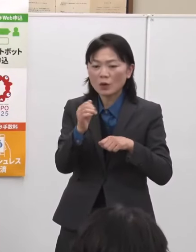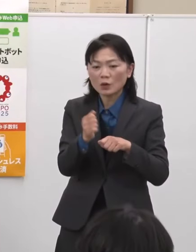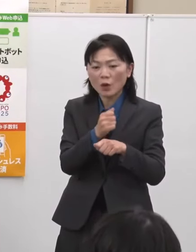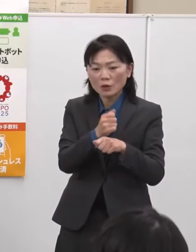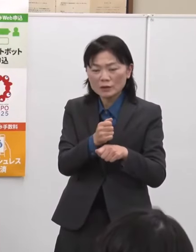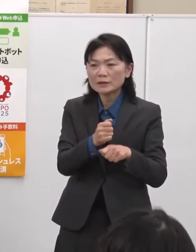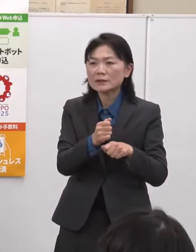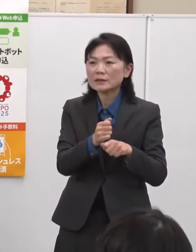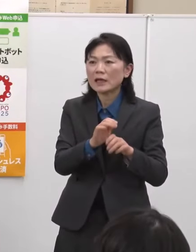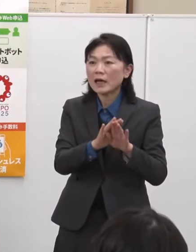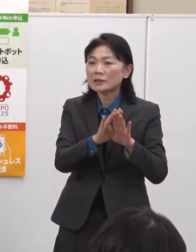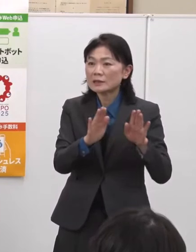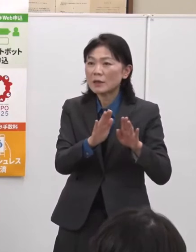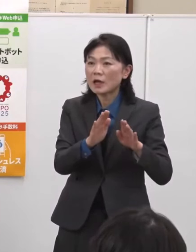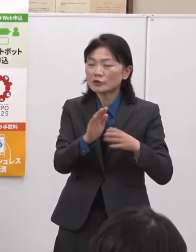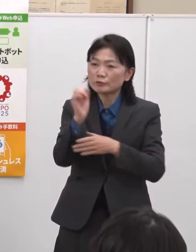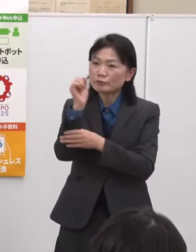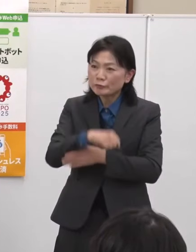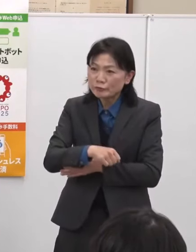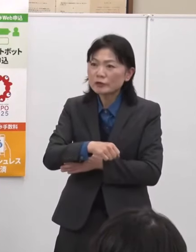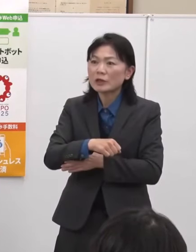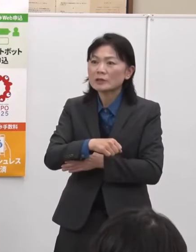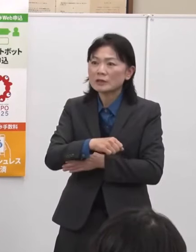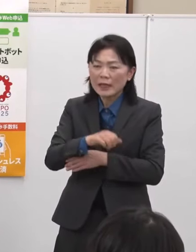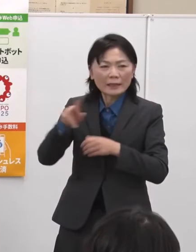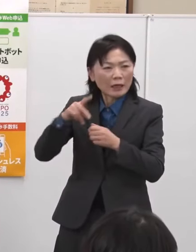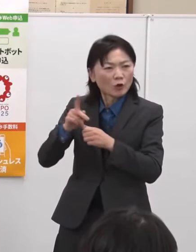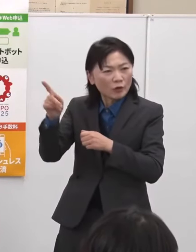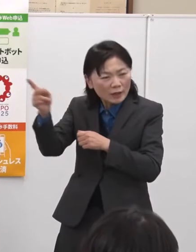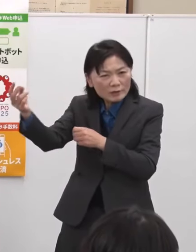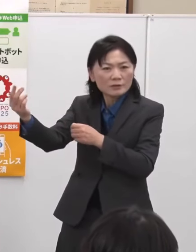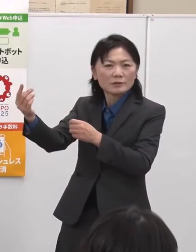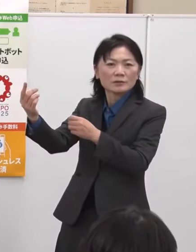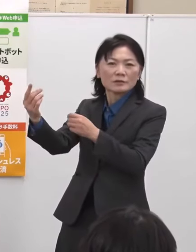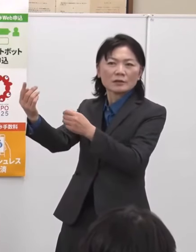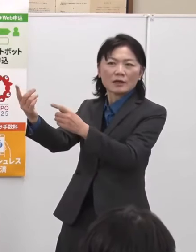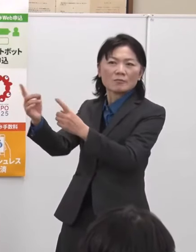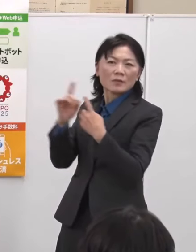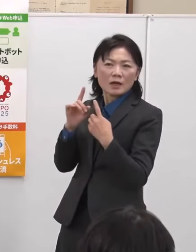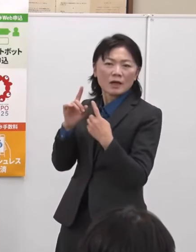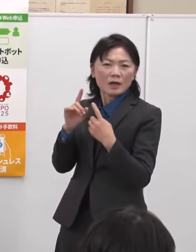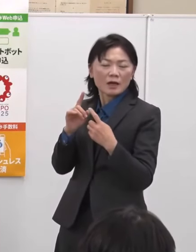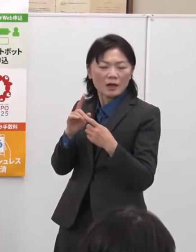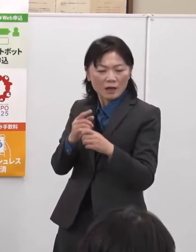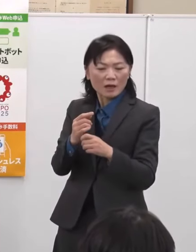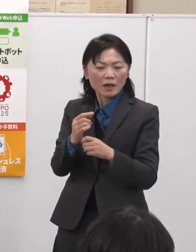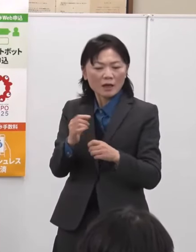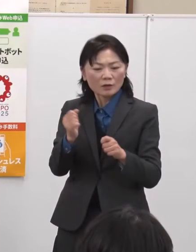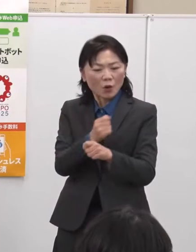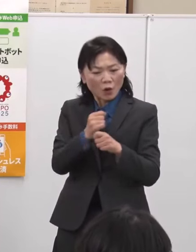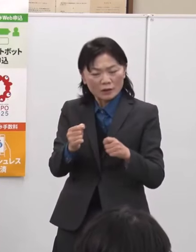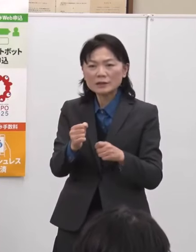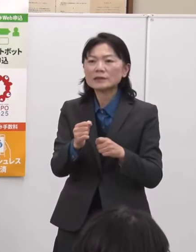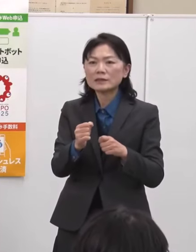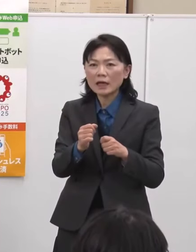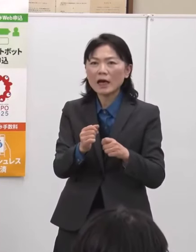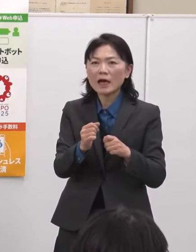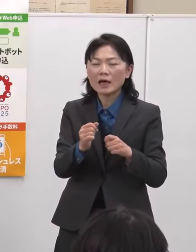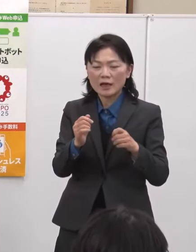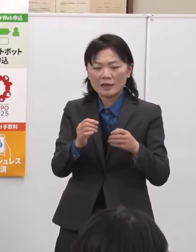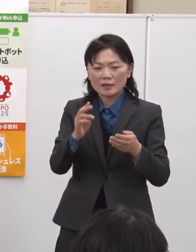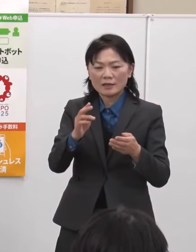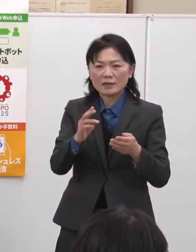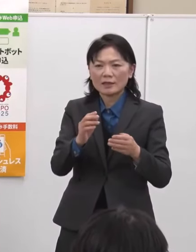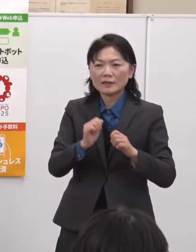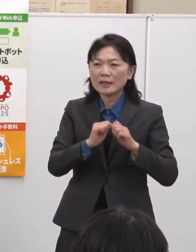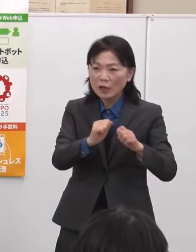るというふうに環境課は回答しています。で、工事の着工の許可がまだ出ていない段階で液